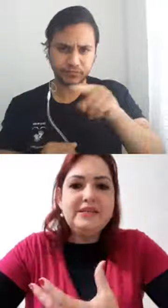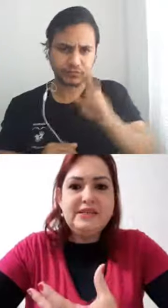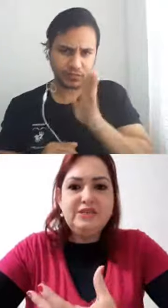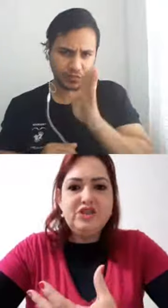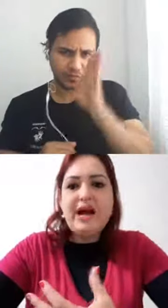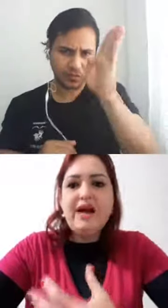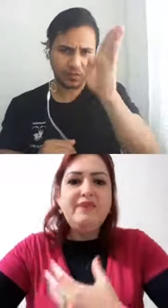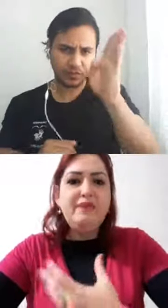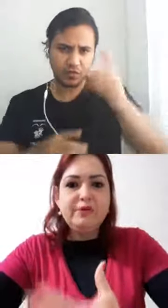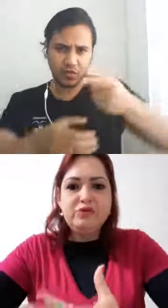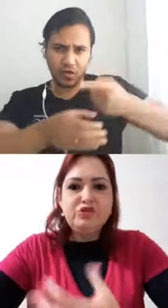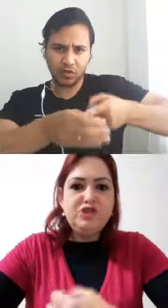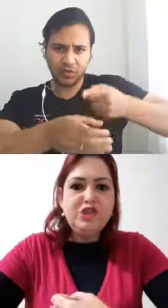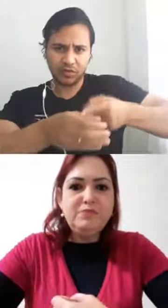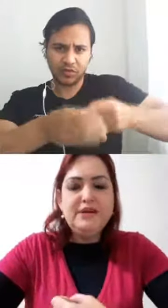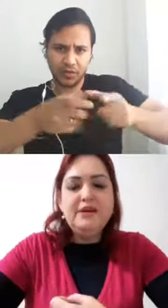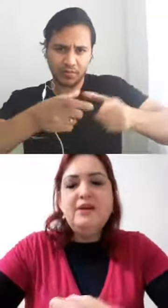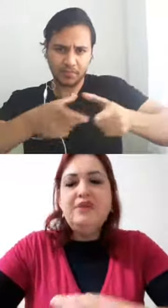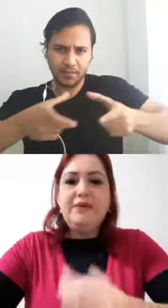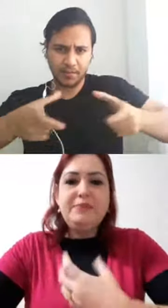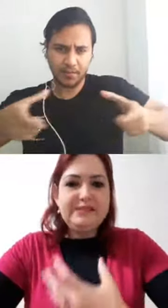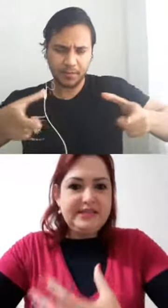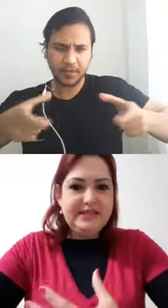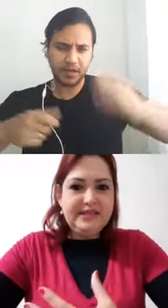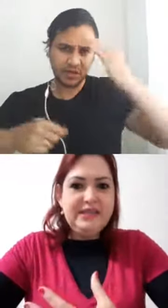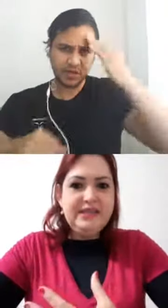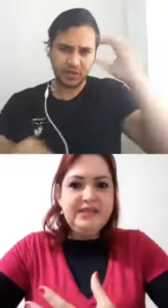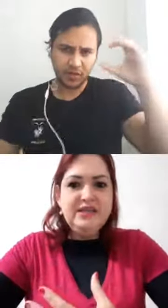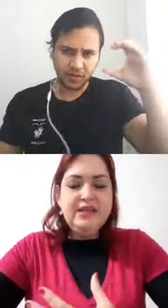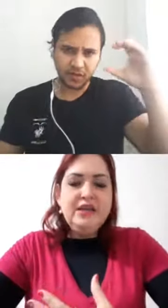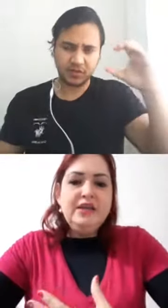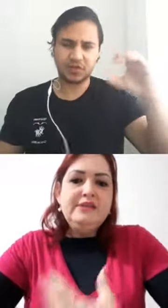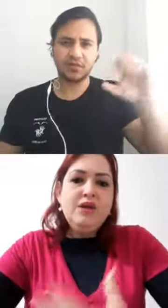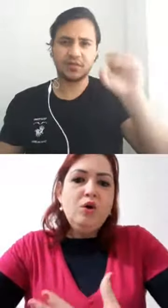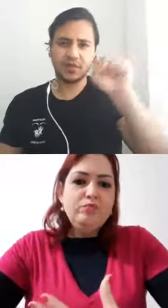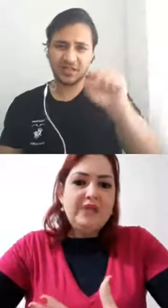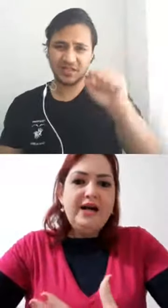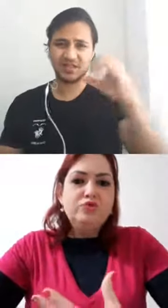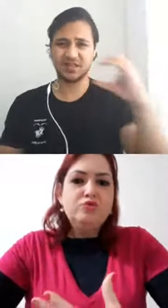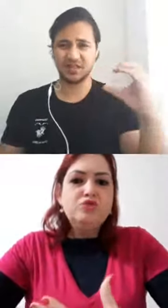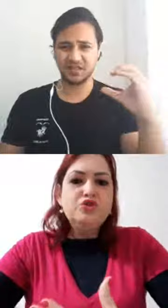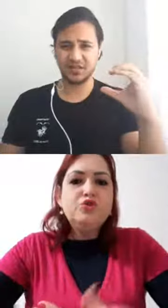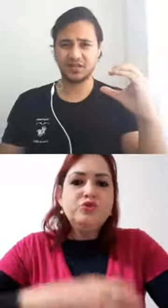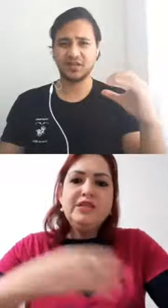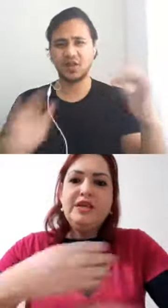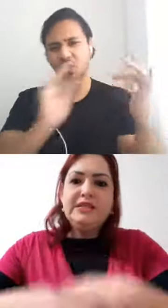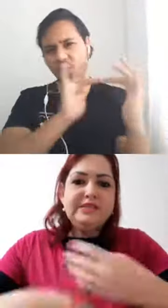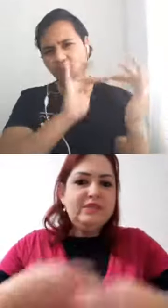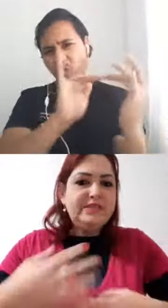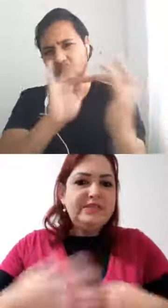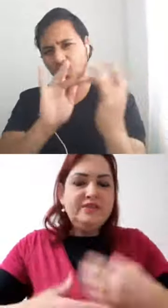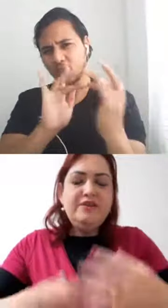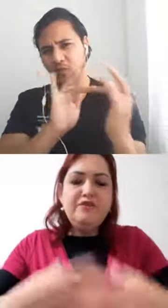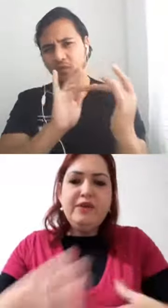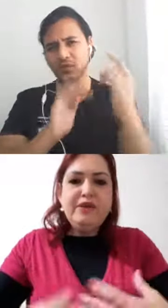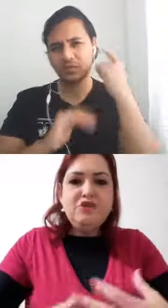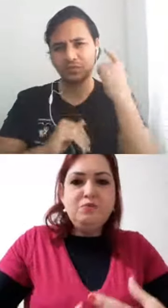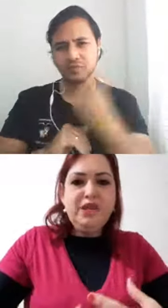cidade grande lá e vai para Curitiba, vai para Santa Catarina, tem contato com surdos que estão